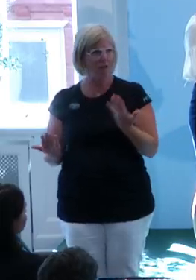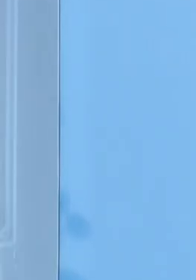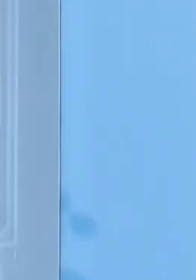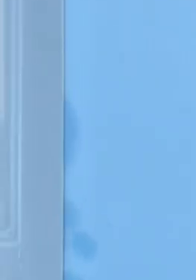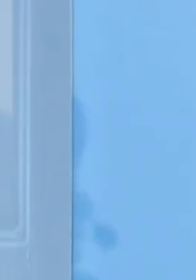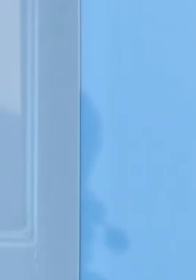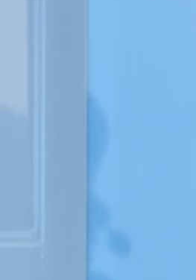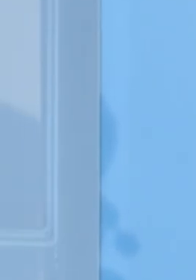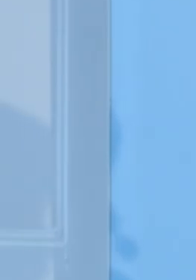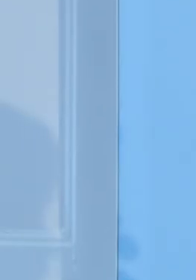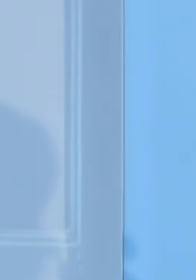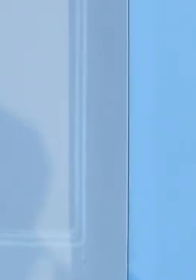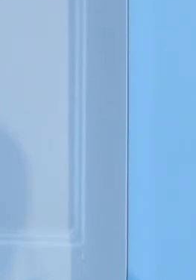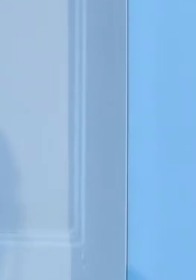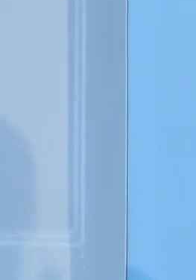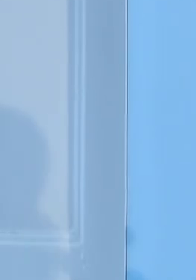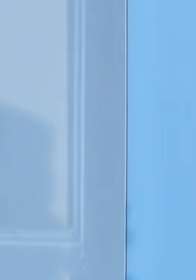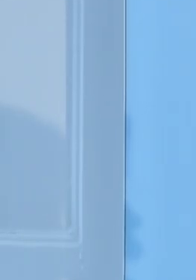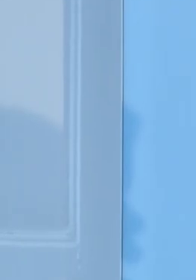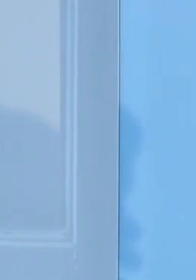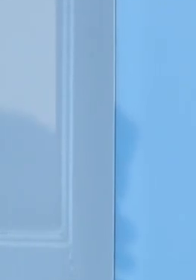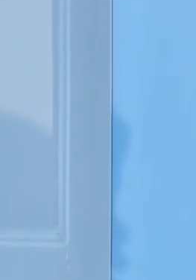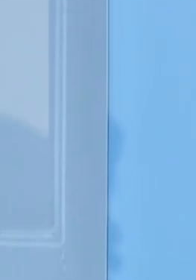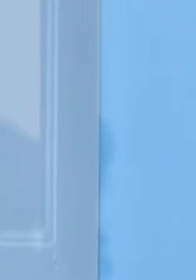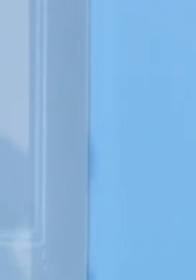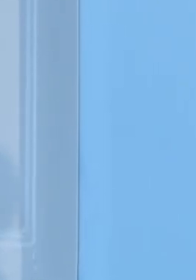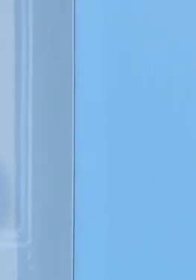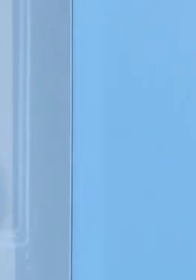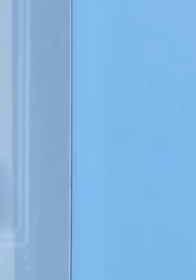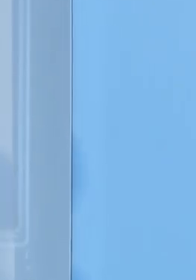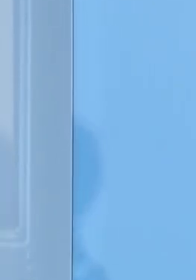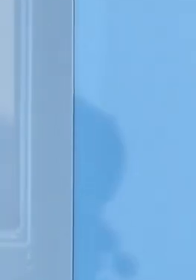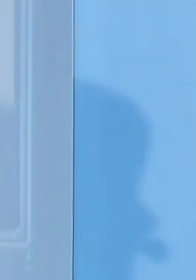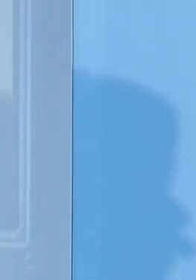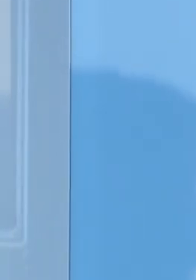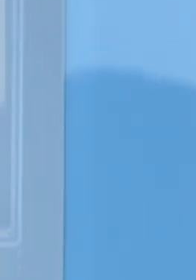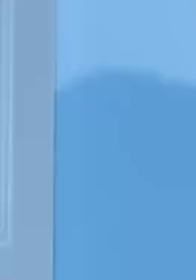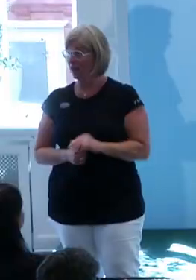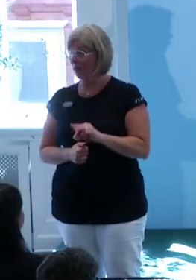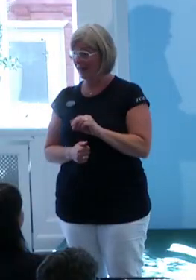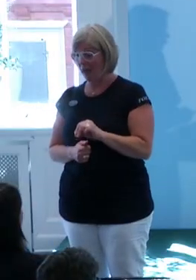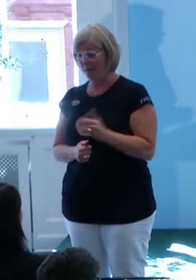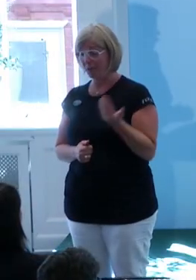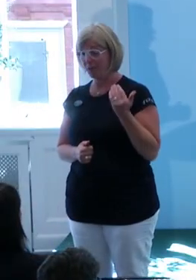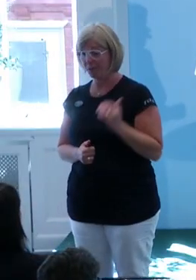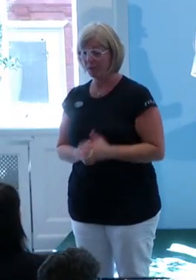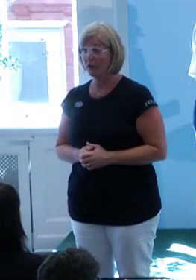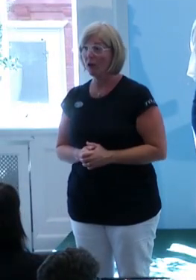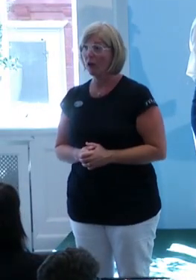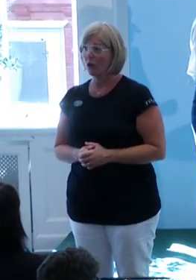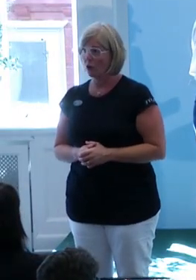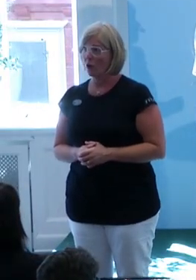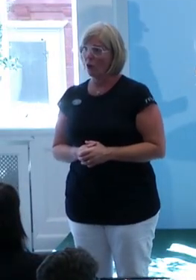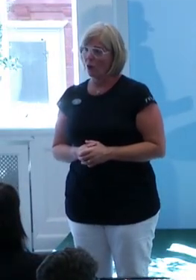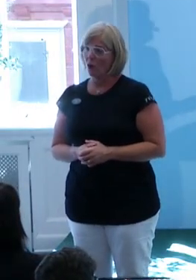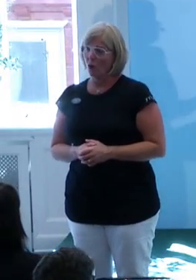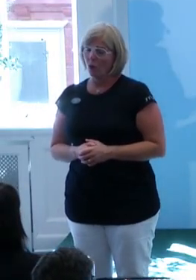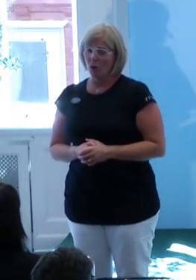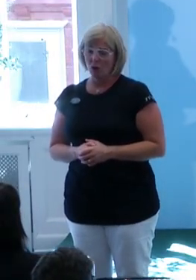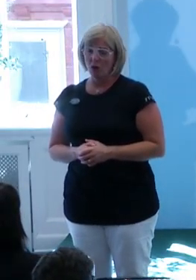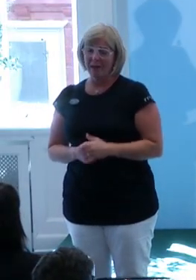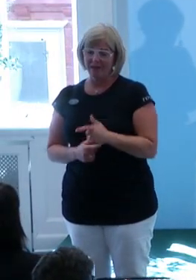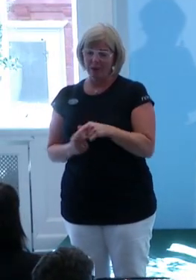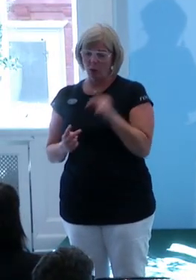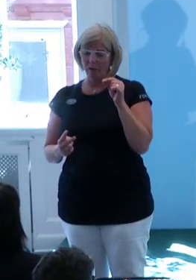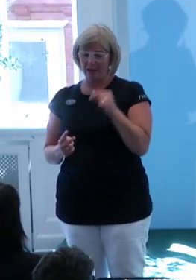förväntar sig, vad det är de behöver. Hur gör ni det konkret? Maria Gardfjell. Ja, när vi blev utnämnda till